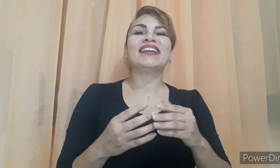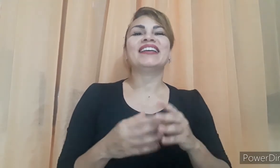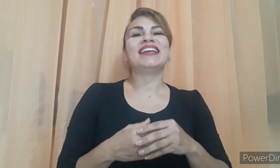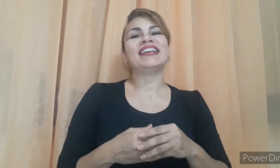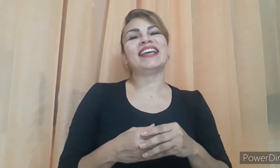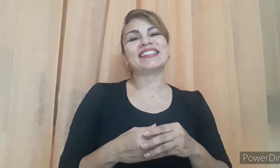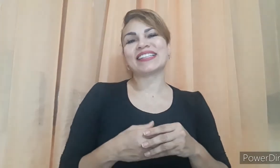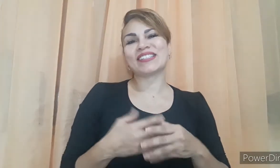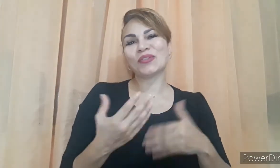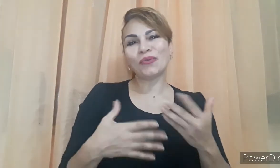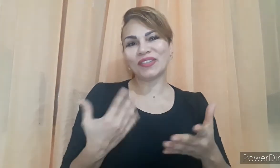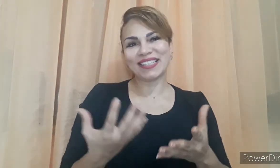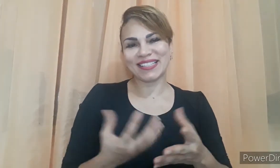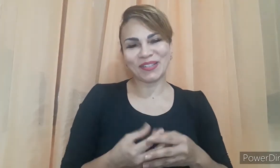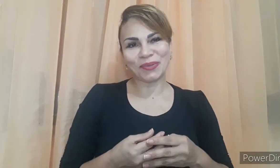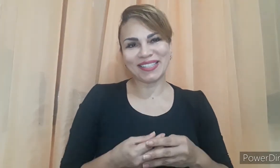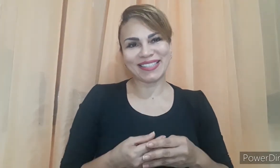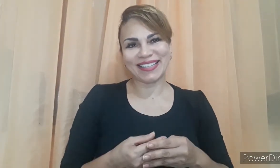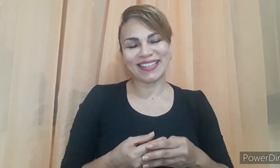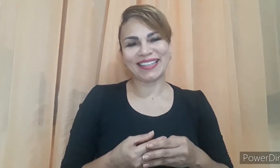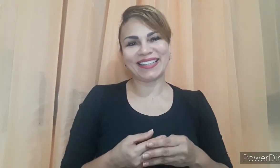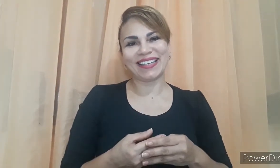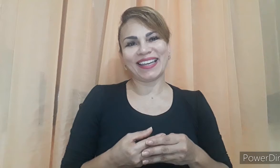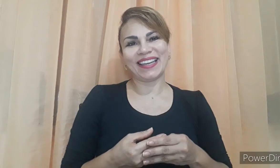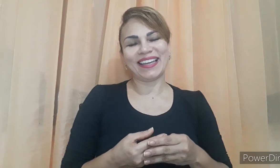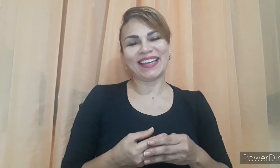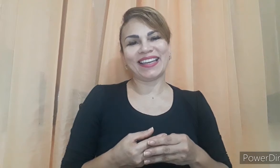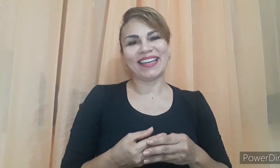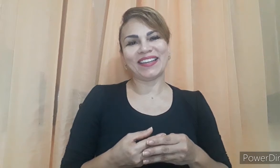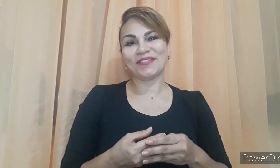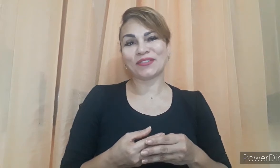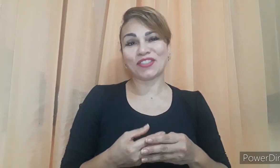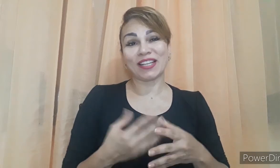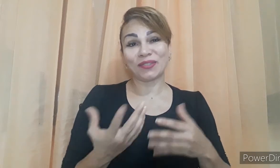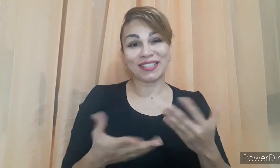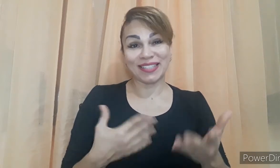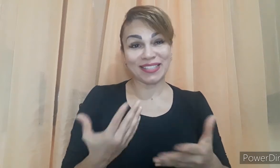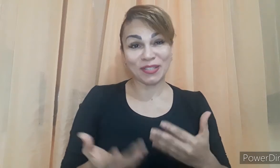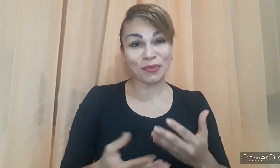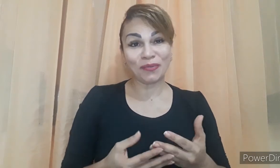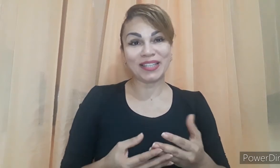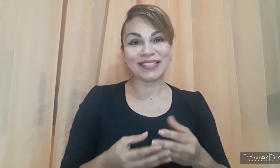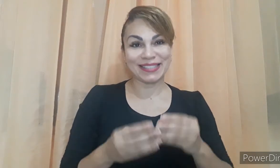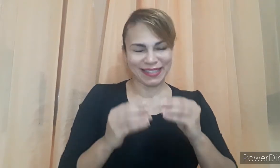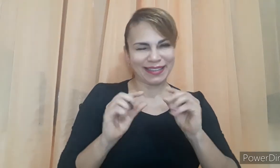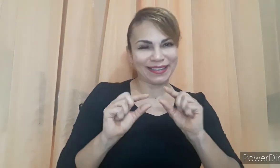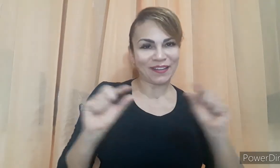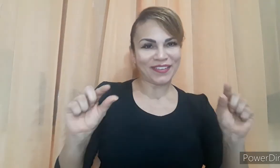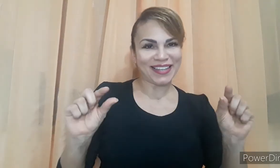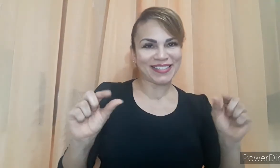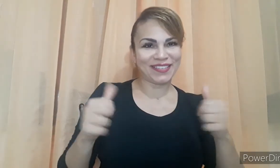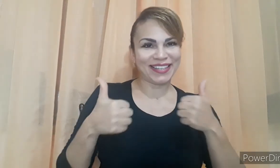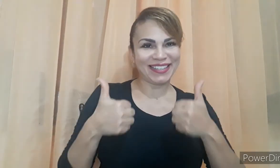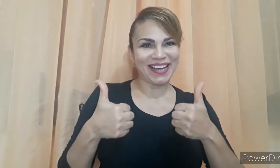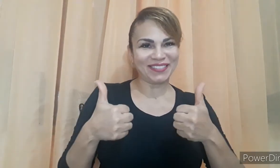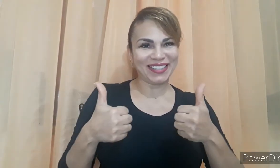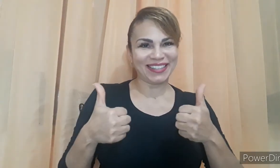desenvolver essas dúvidas todas aí, vamos tirar todas essas dúvidas na frase. Fica ligado aí,